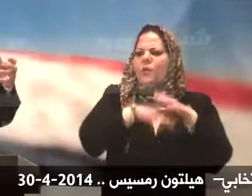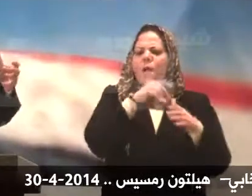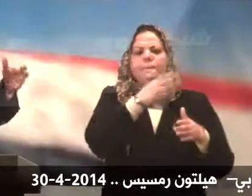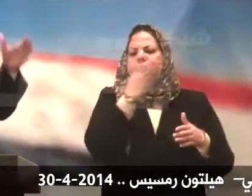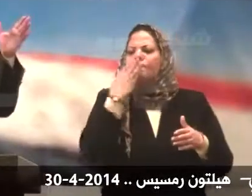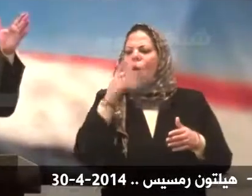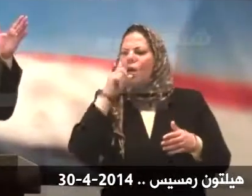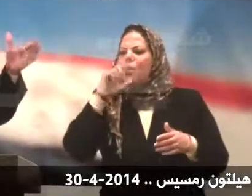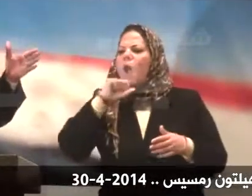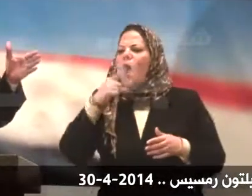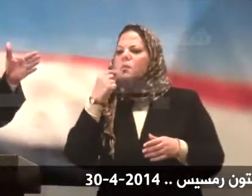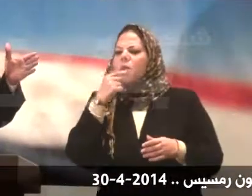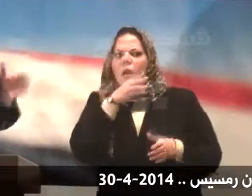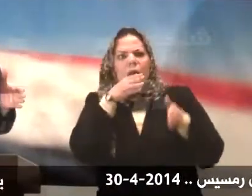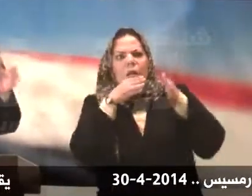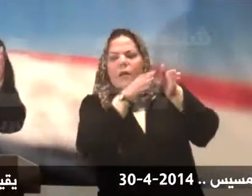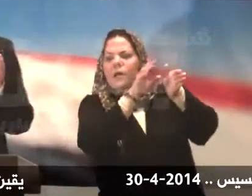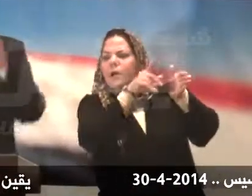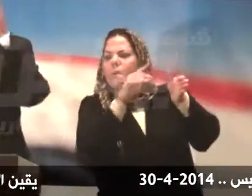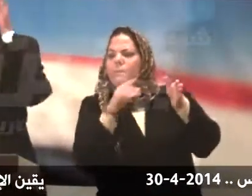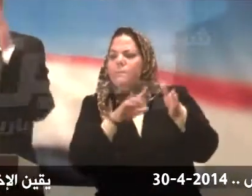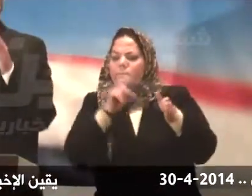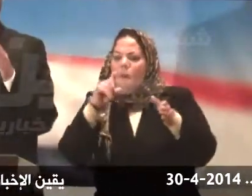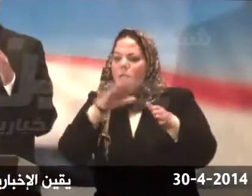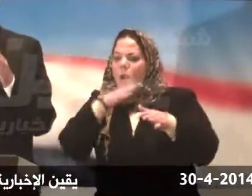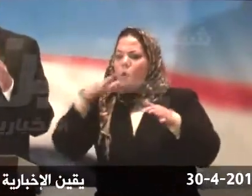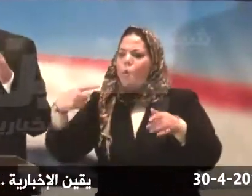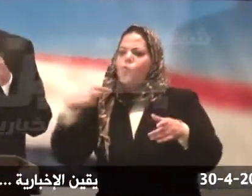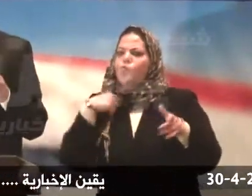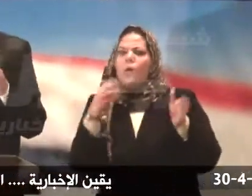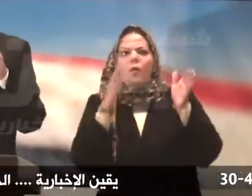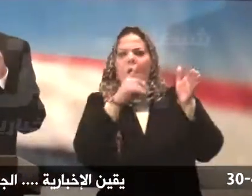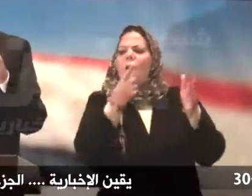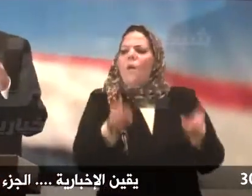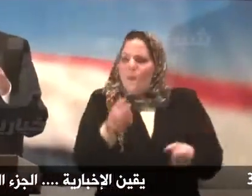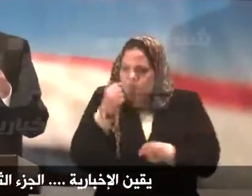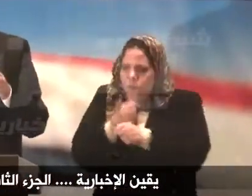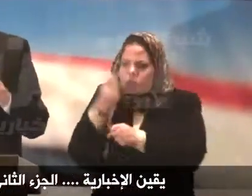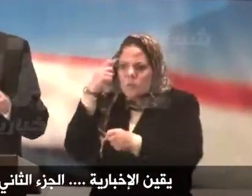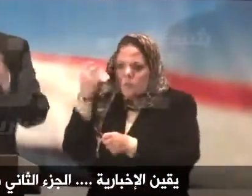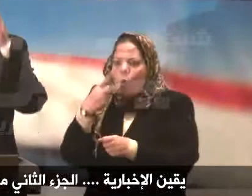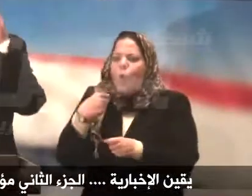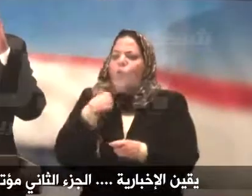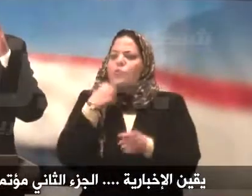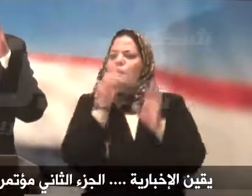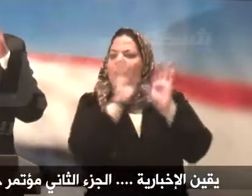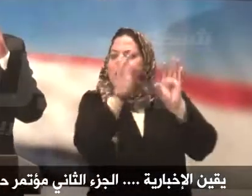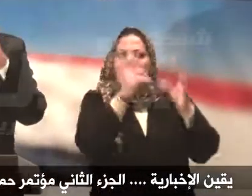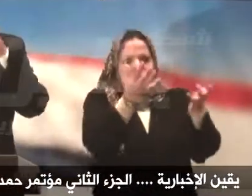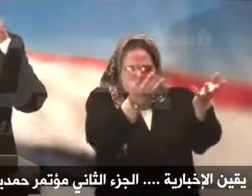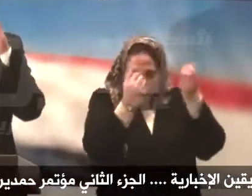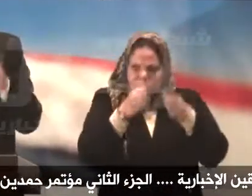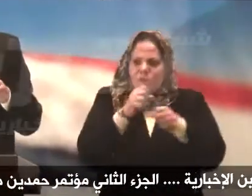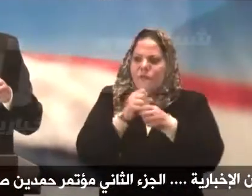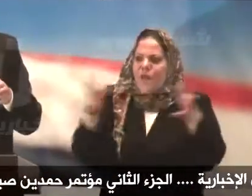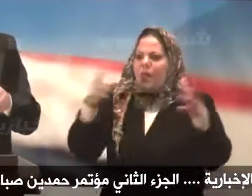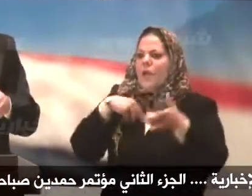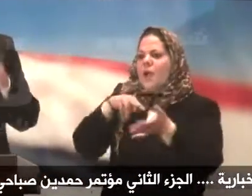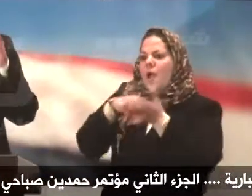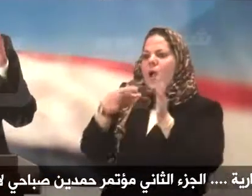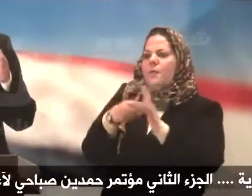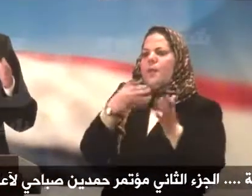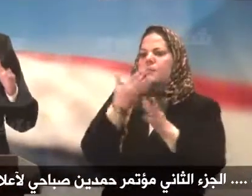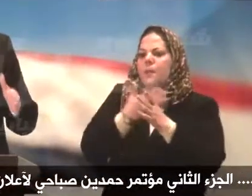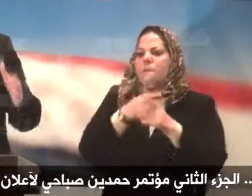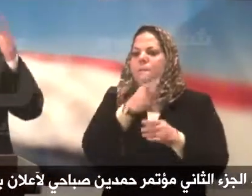اللي هي مخزوننا، وهي في نفس الوقت فرصة لنعطي اهلنا المصريين